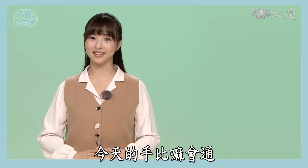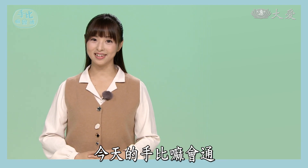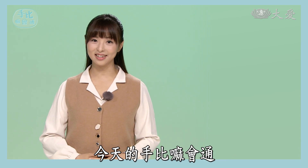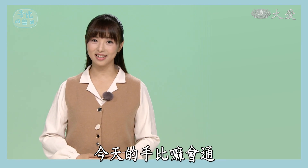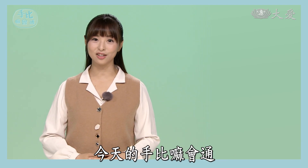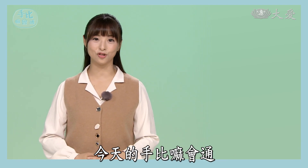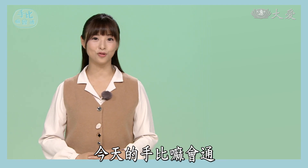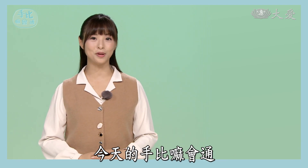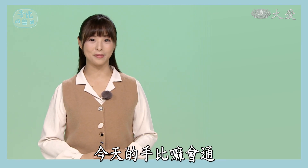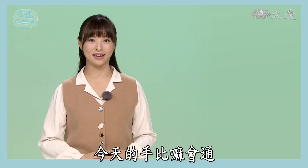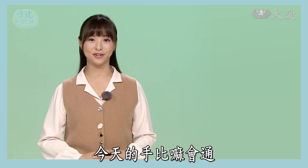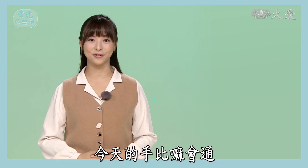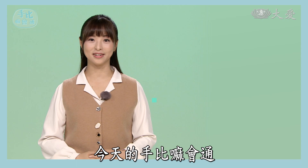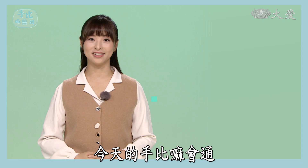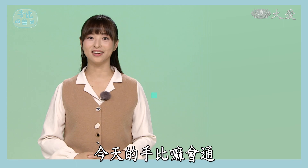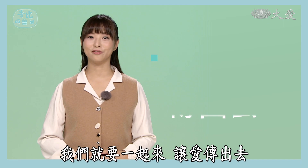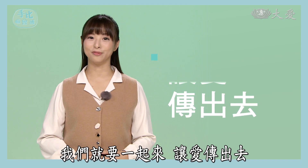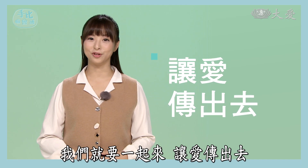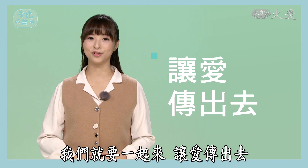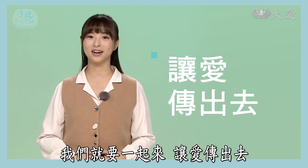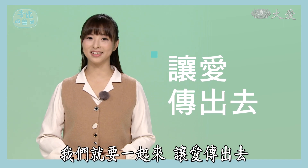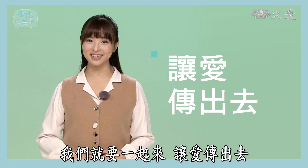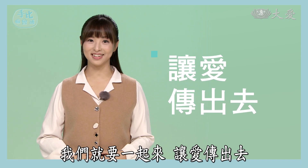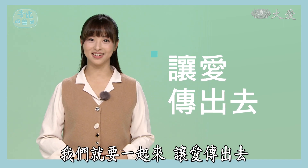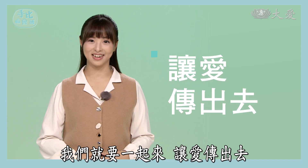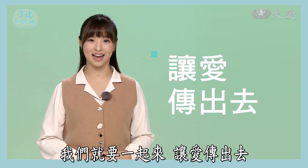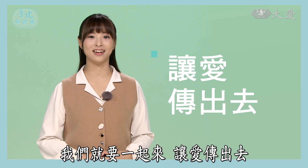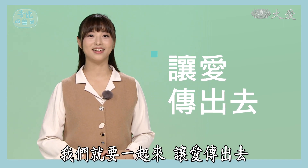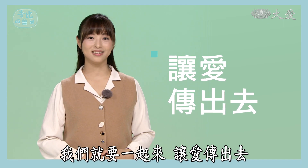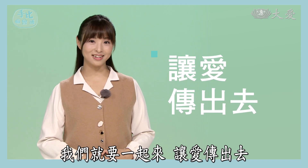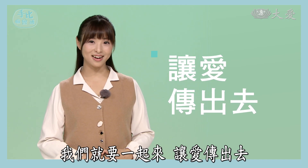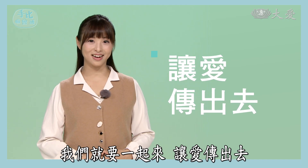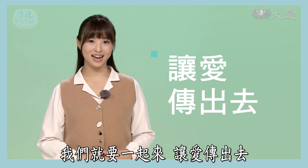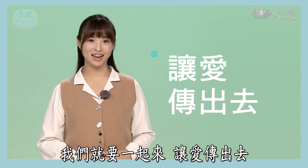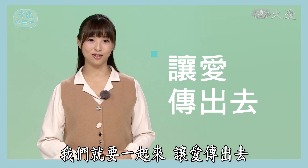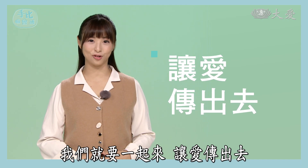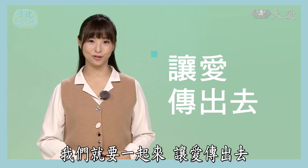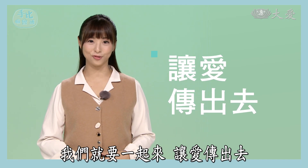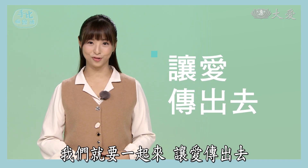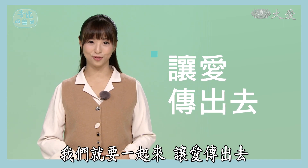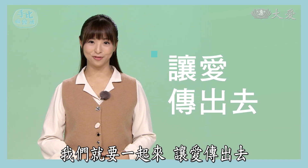今天的 Chubby 马来通呢，我们就要一起来让爱传出去。